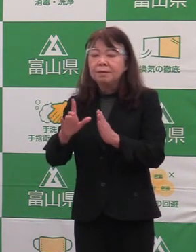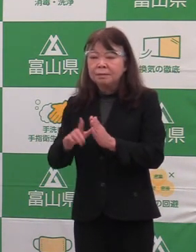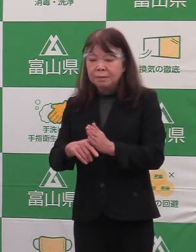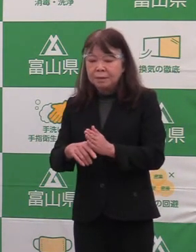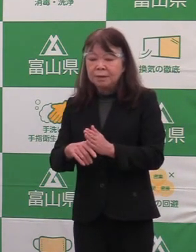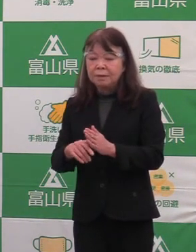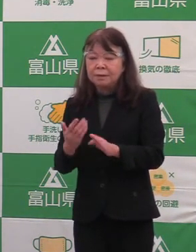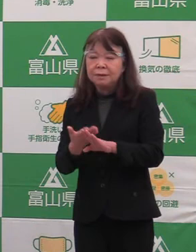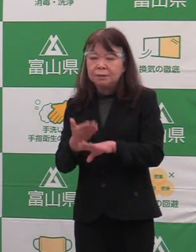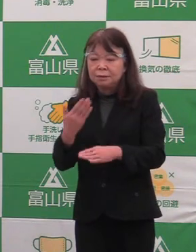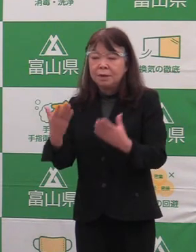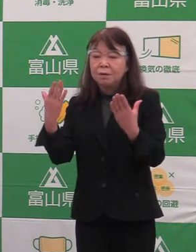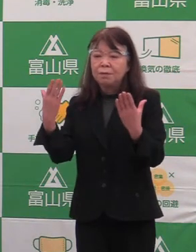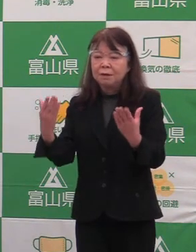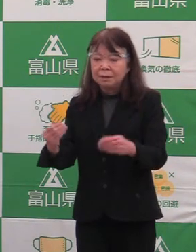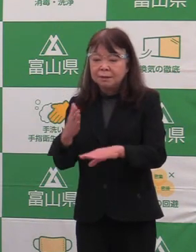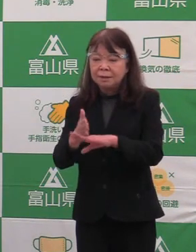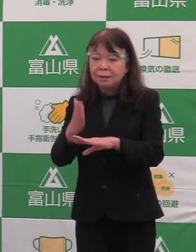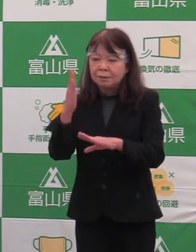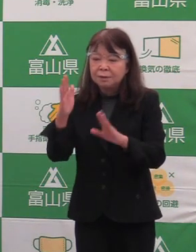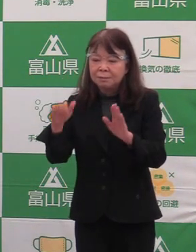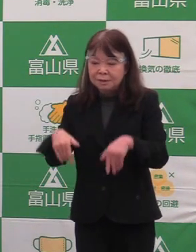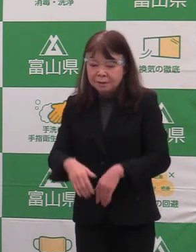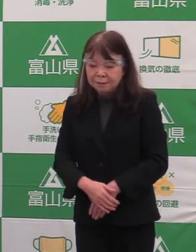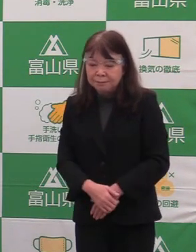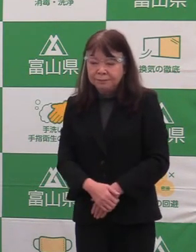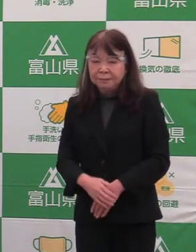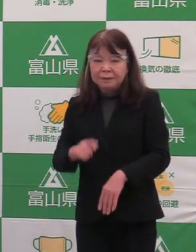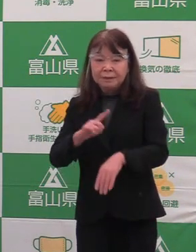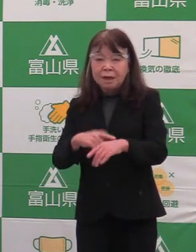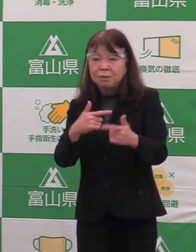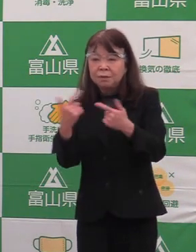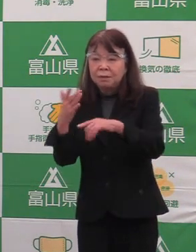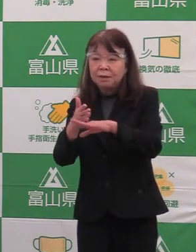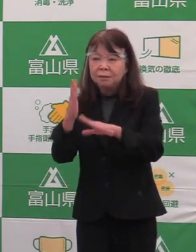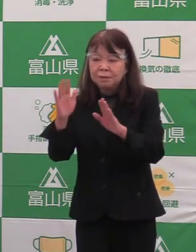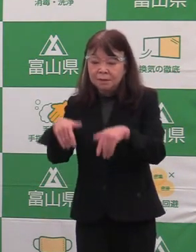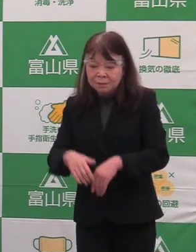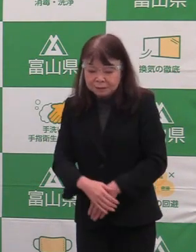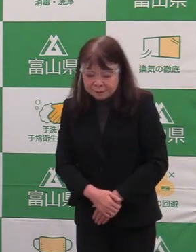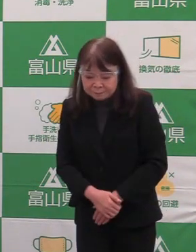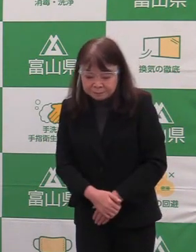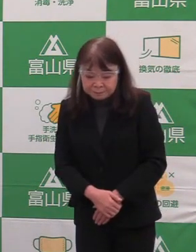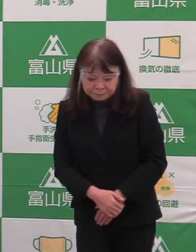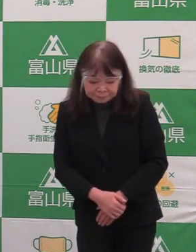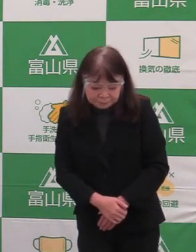容ですので以上とさせていただきます。どうもありがとうございました。 どうも遅い時間までありがとうございました。